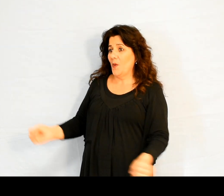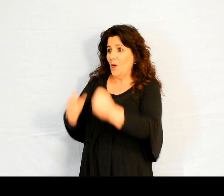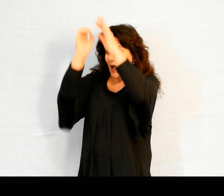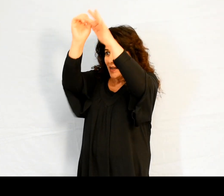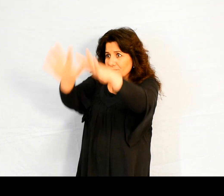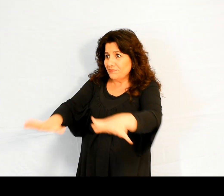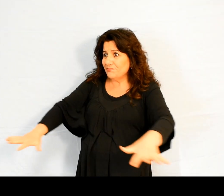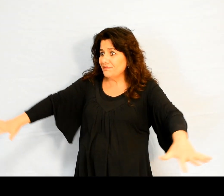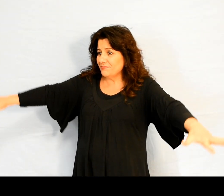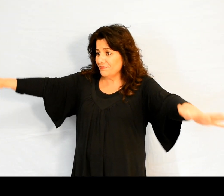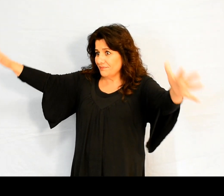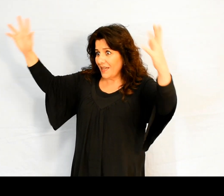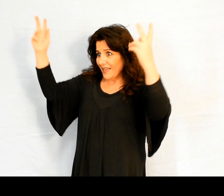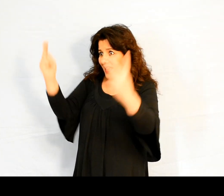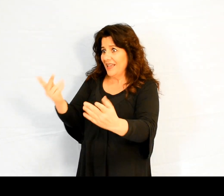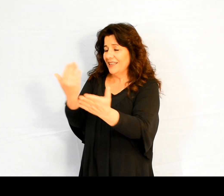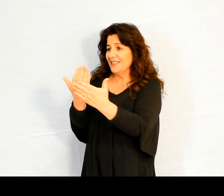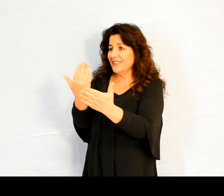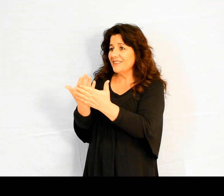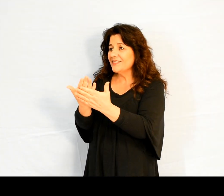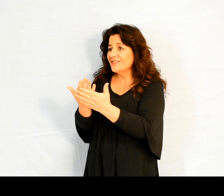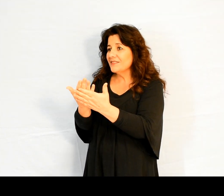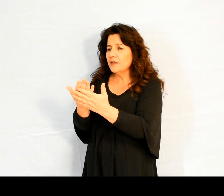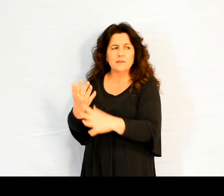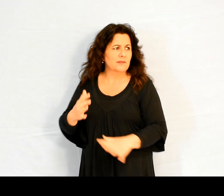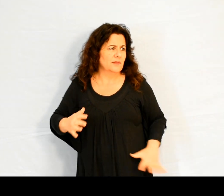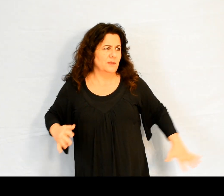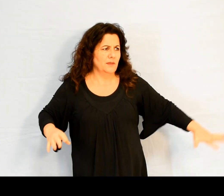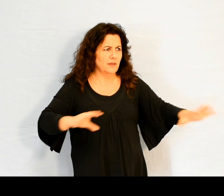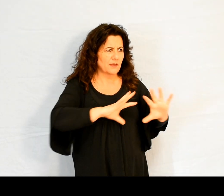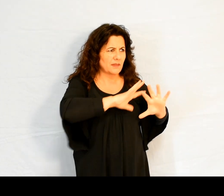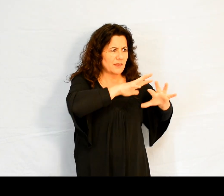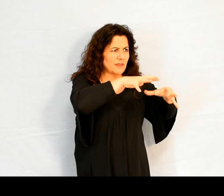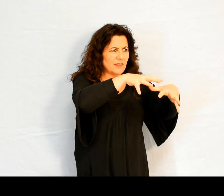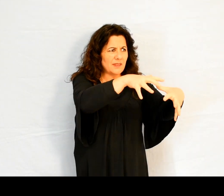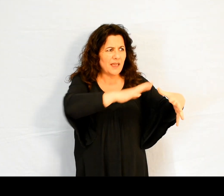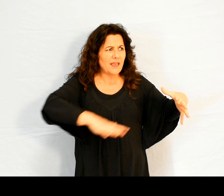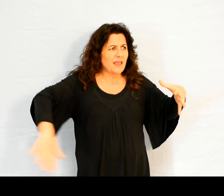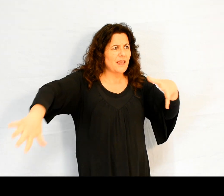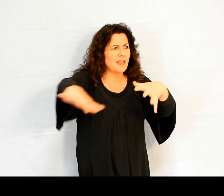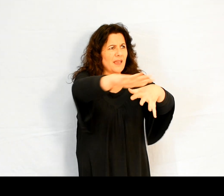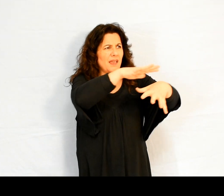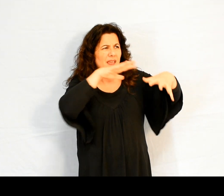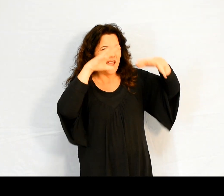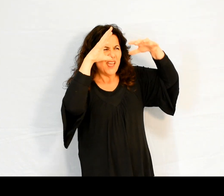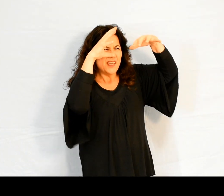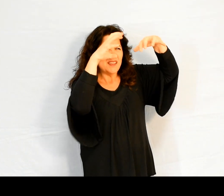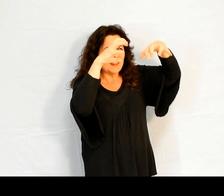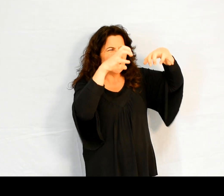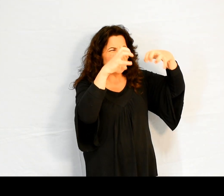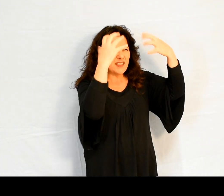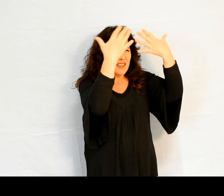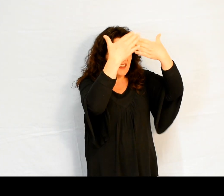Voici que les ténèbres couvrent la terre, et la nuée obscure couvre les